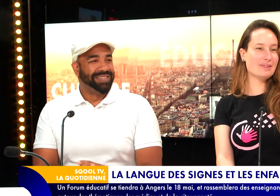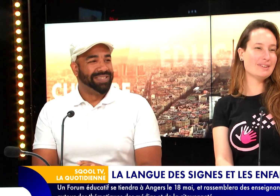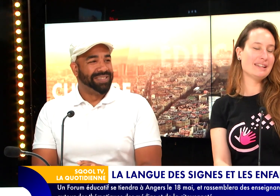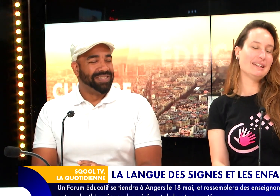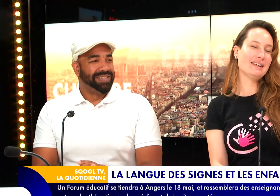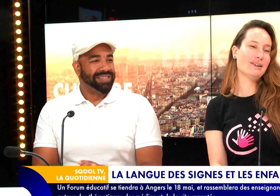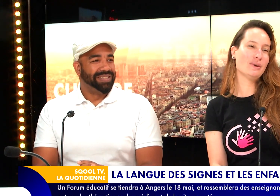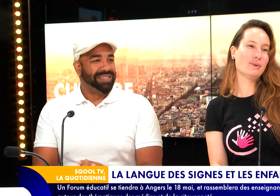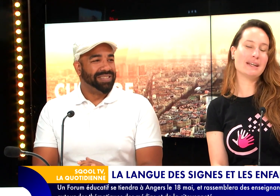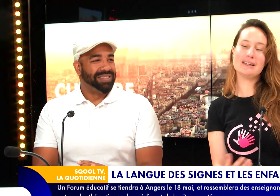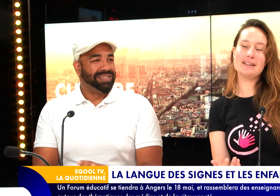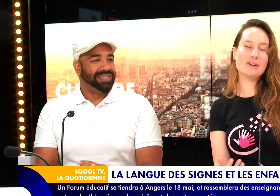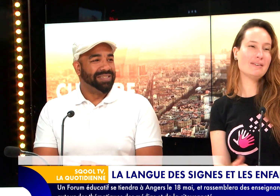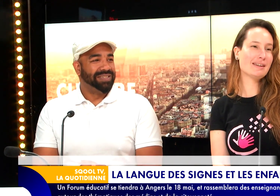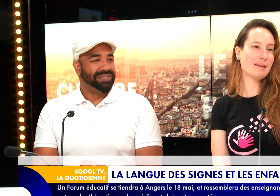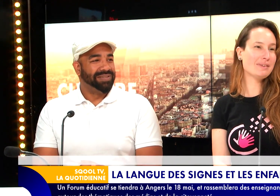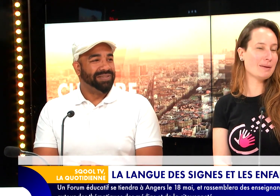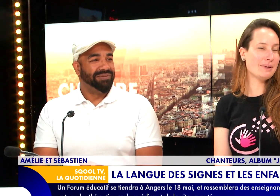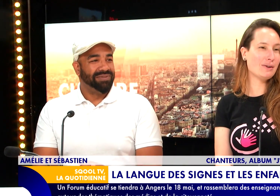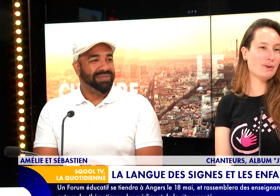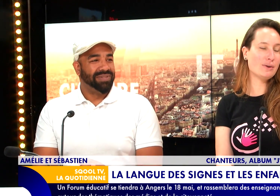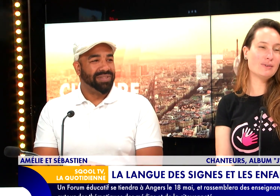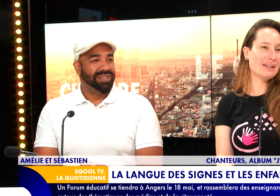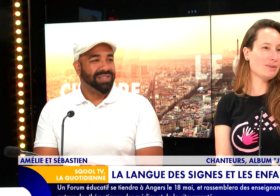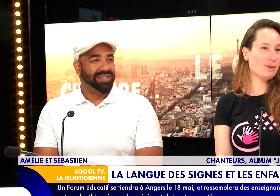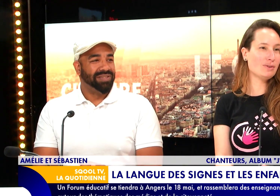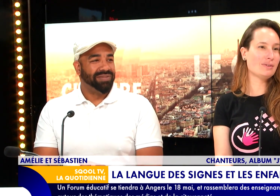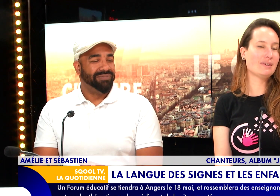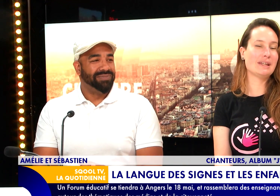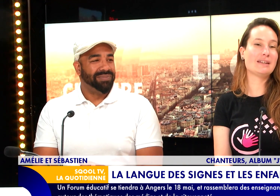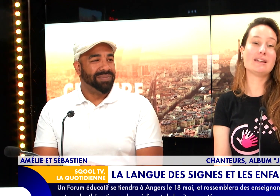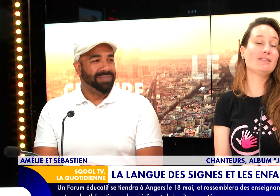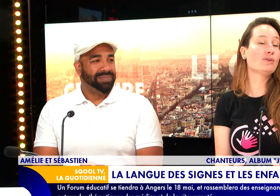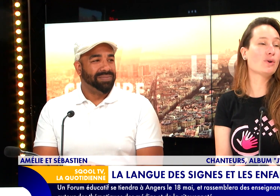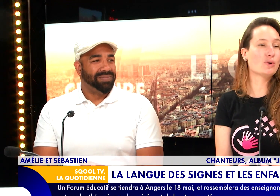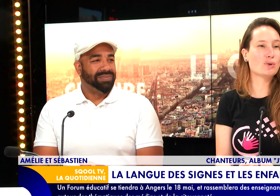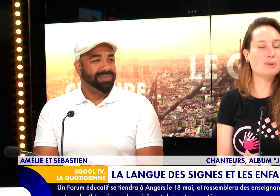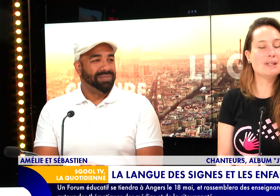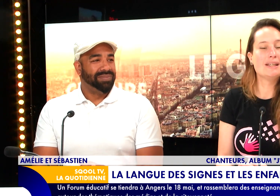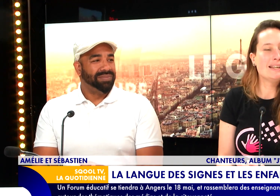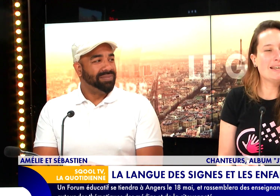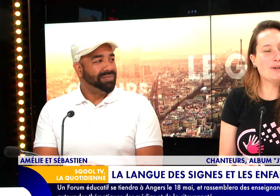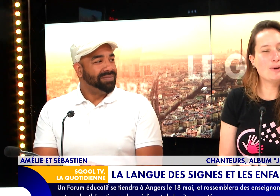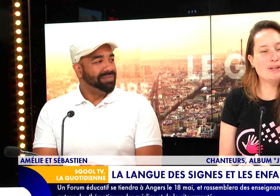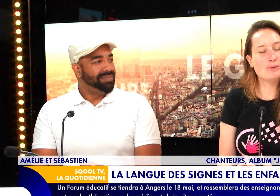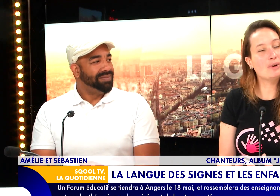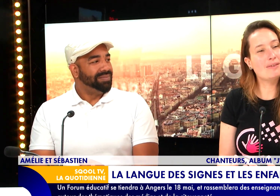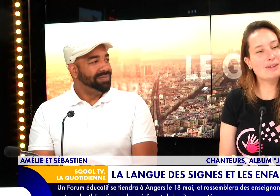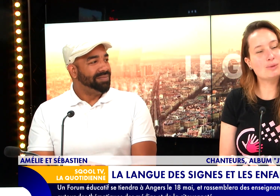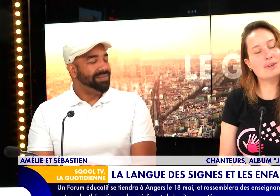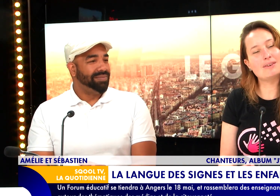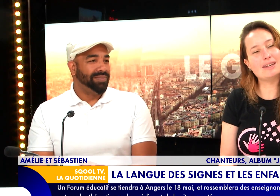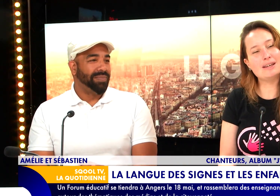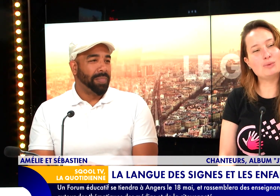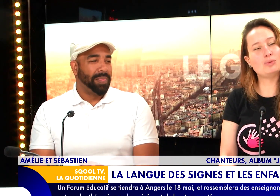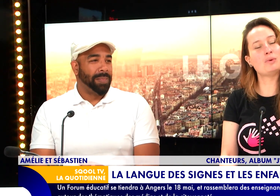sourdes. Et on a créé une école avec Seb qui s'appelait Sign Events et qui existe encore aujourd'hui. Et les sourds avec qui on travaillait nous